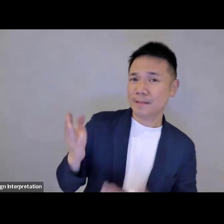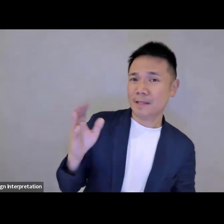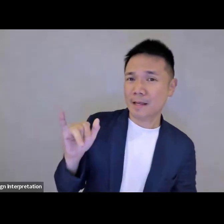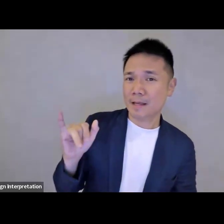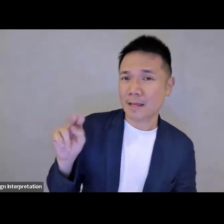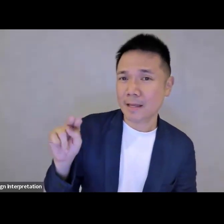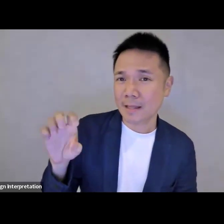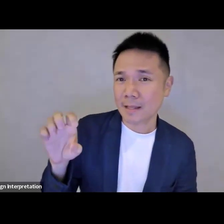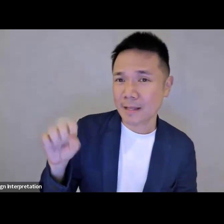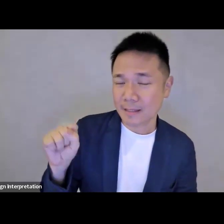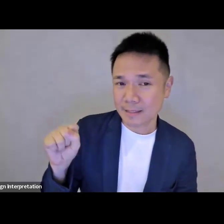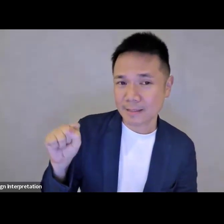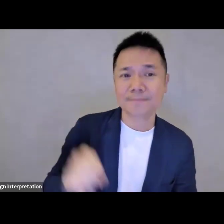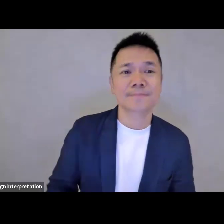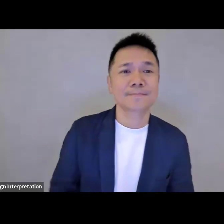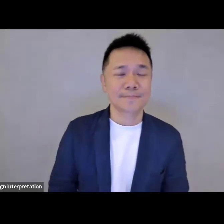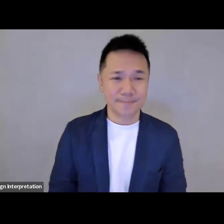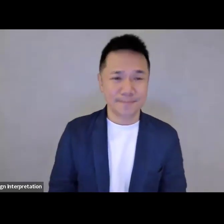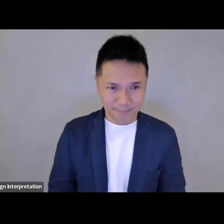所以